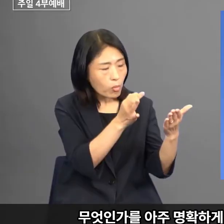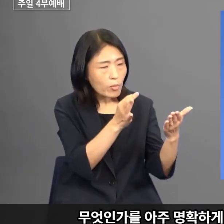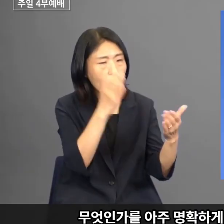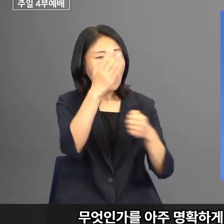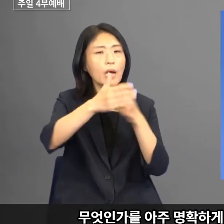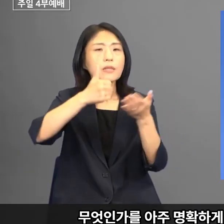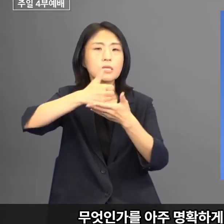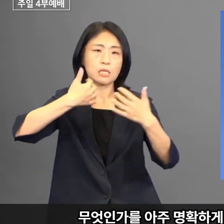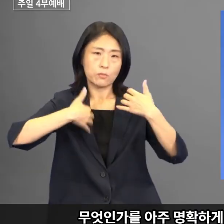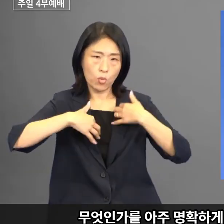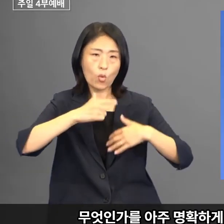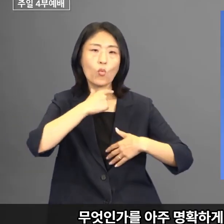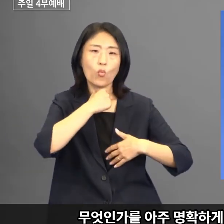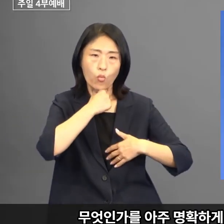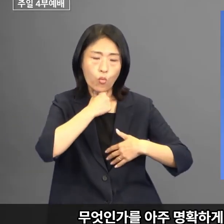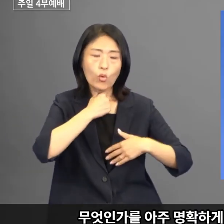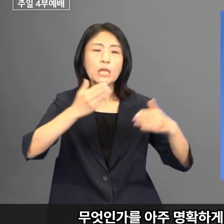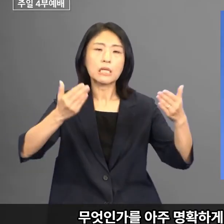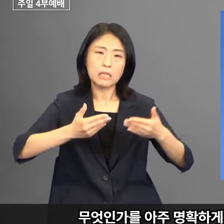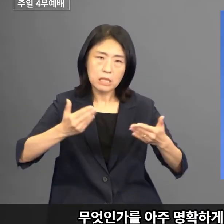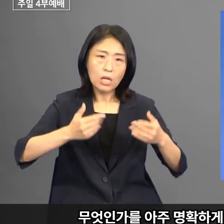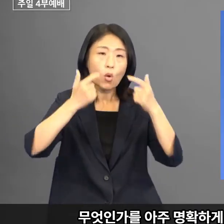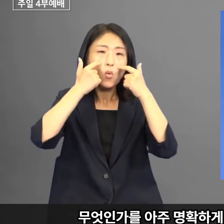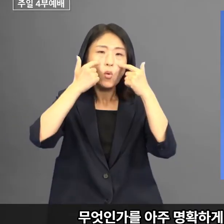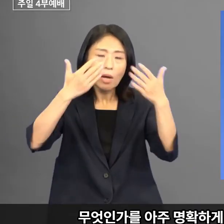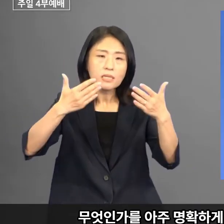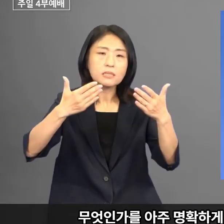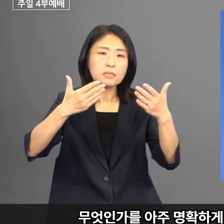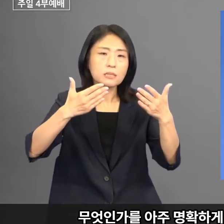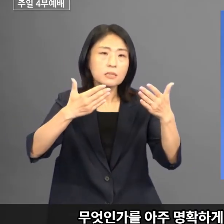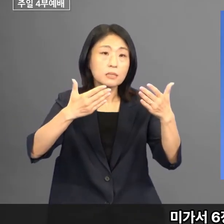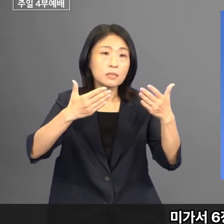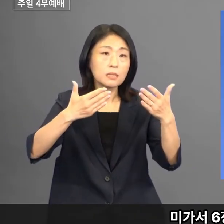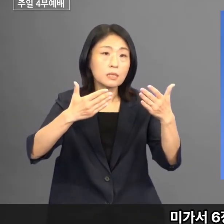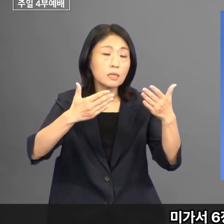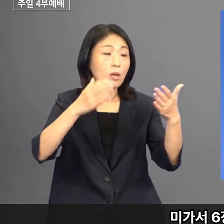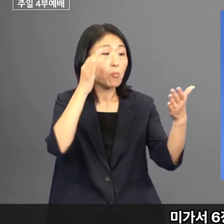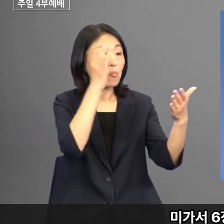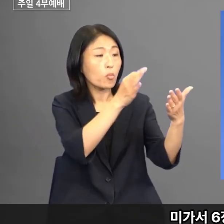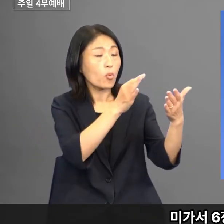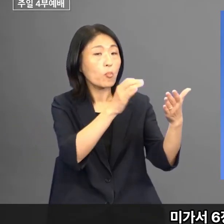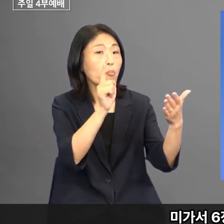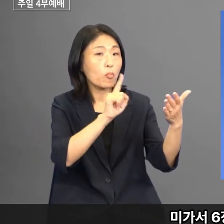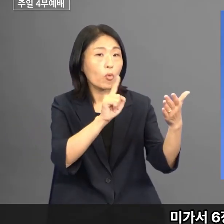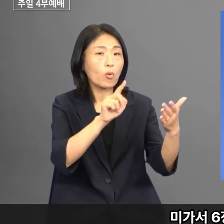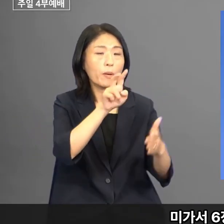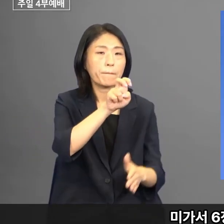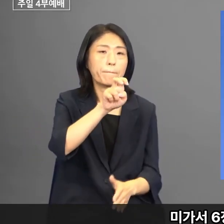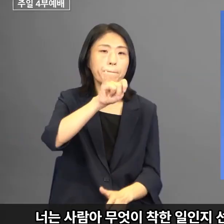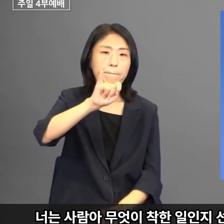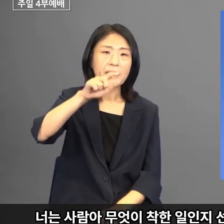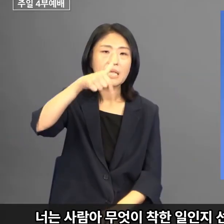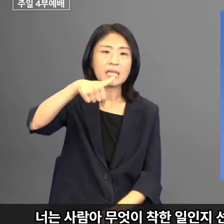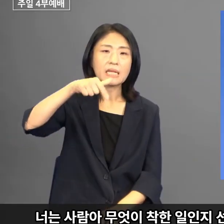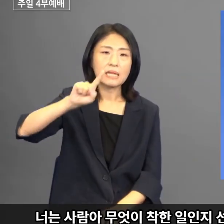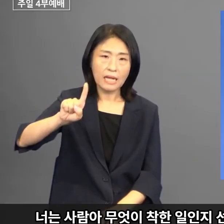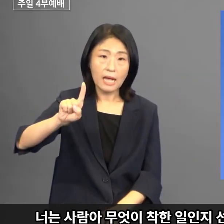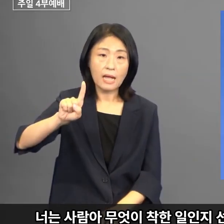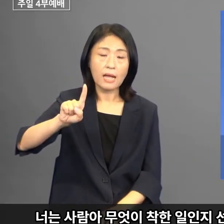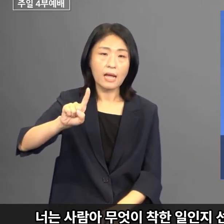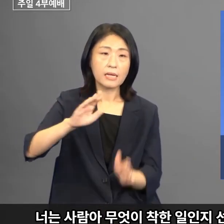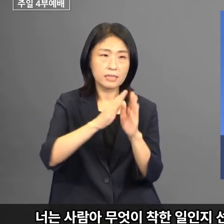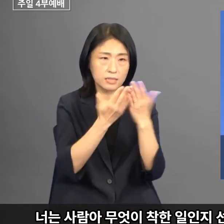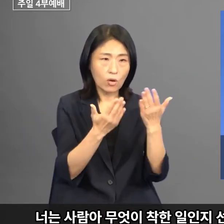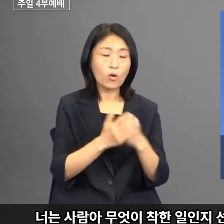일이 무엇인가를 아주 명확하게 보여주는 구절이 하나 있어요. 미가서 6장 8절입니다. 너한 사람아,